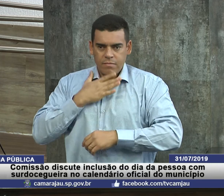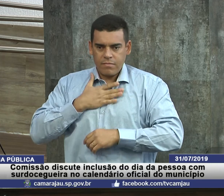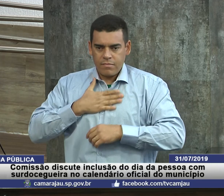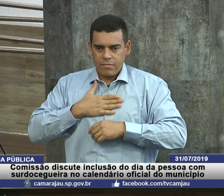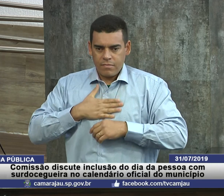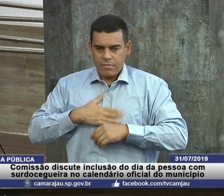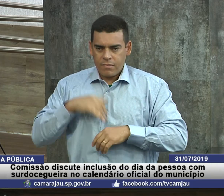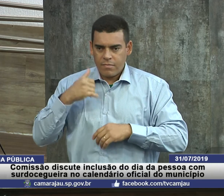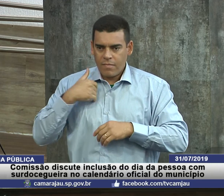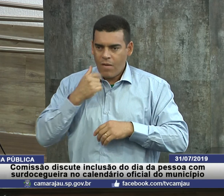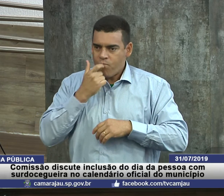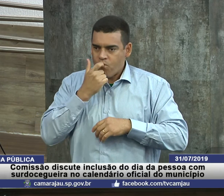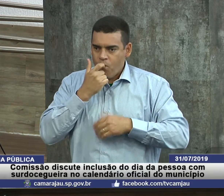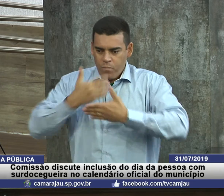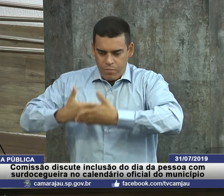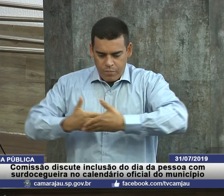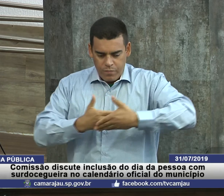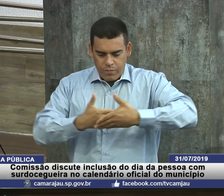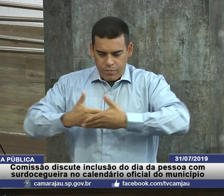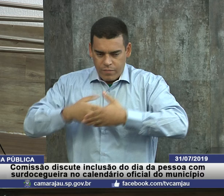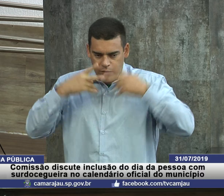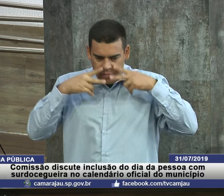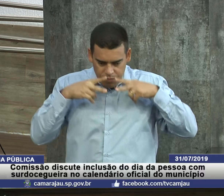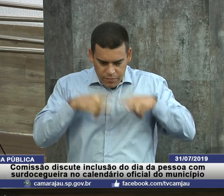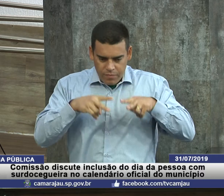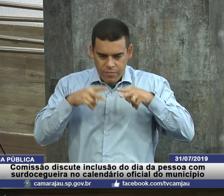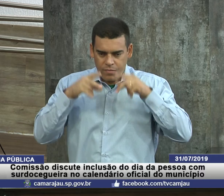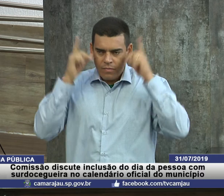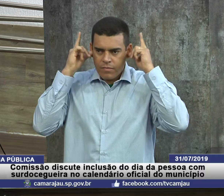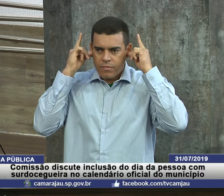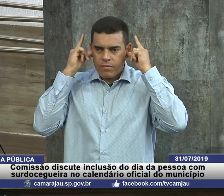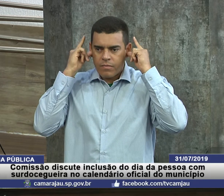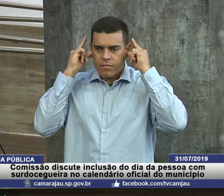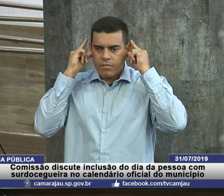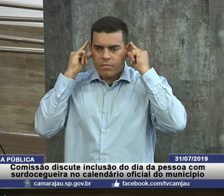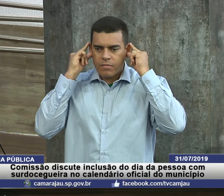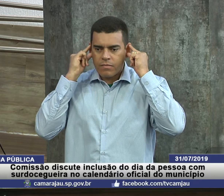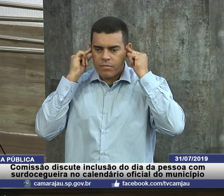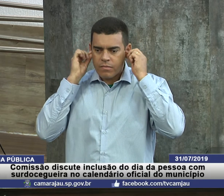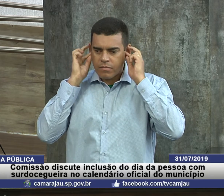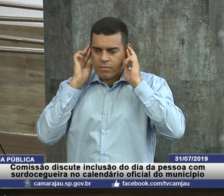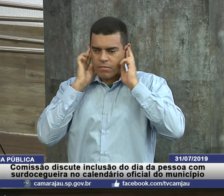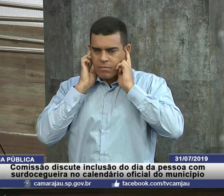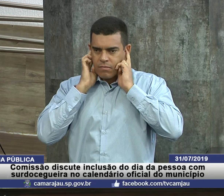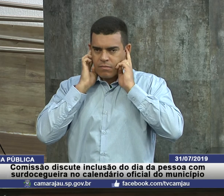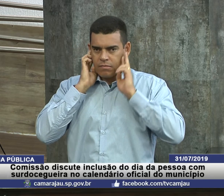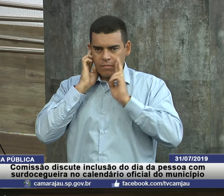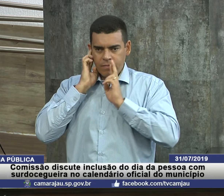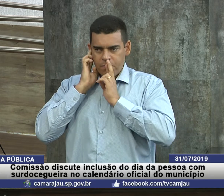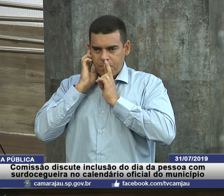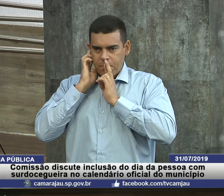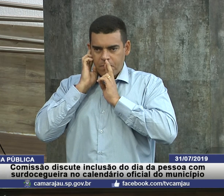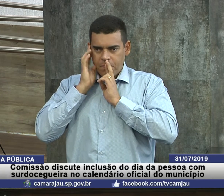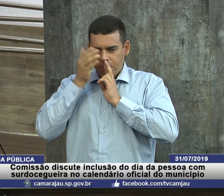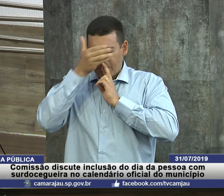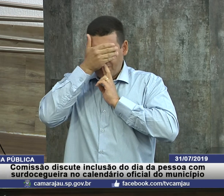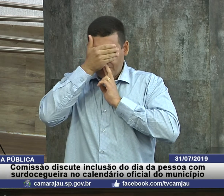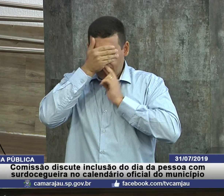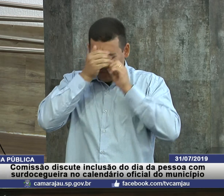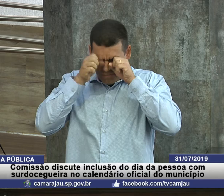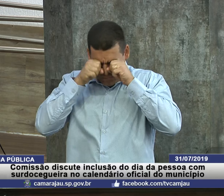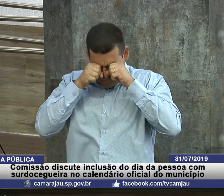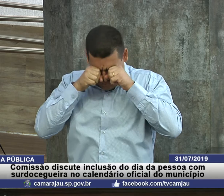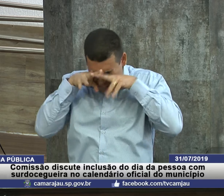entender o que é que estava acontecendo, né? Que tipo de inflamação, o que é que estava acontecendo. O meu ouvido ele tinha uma inflamação, e que foi o